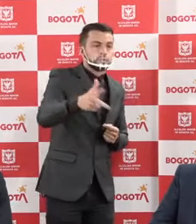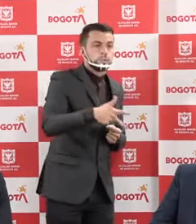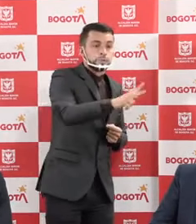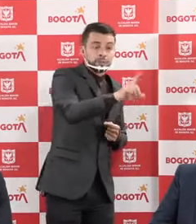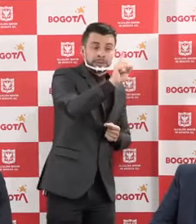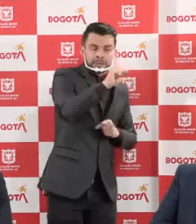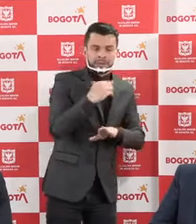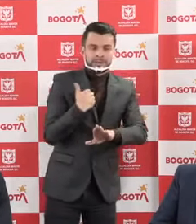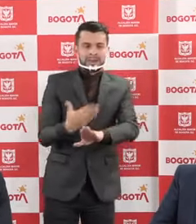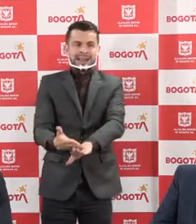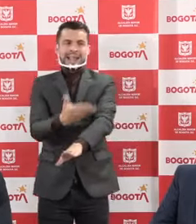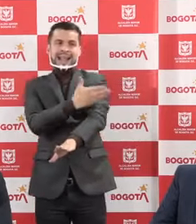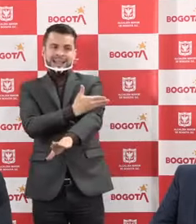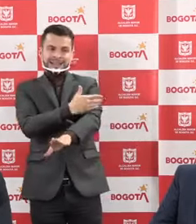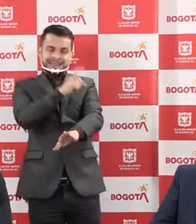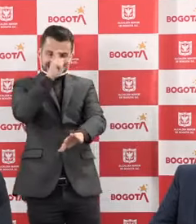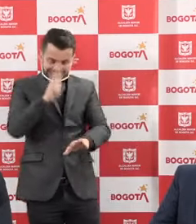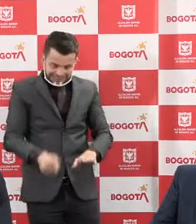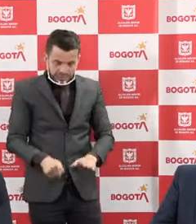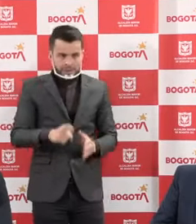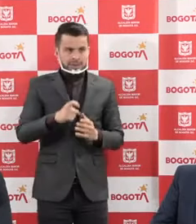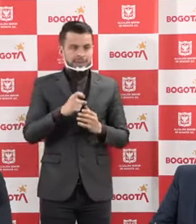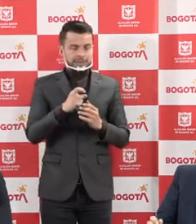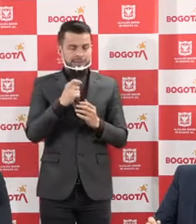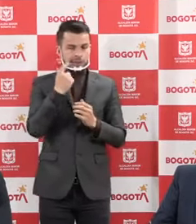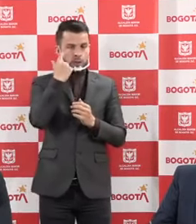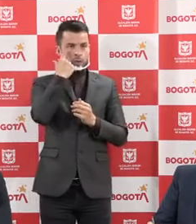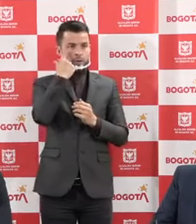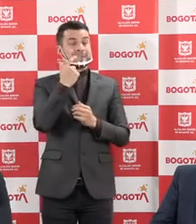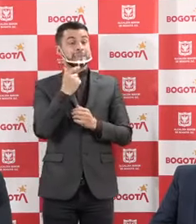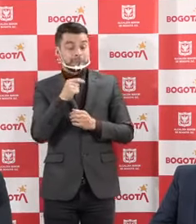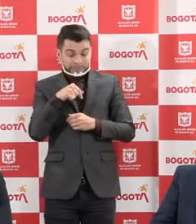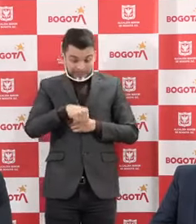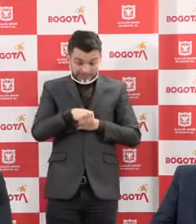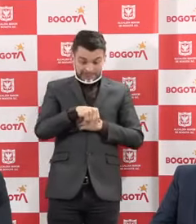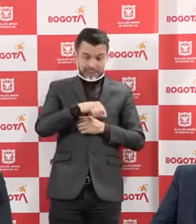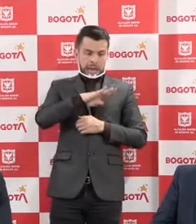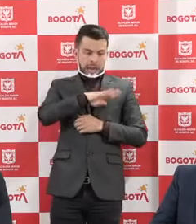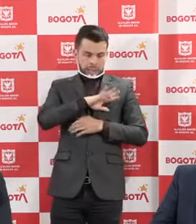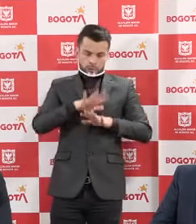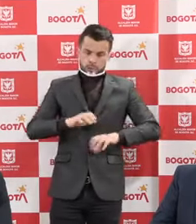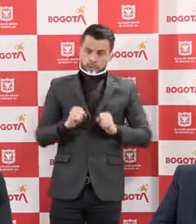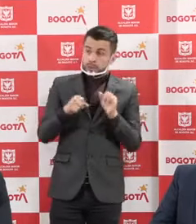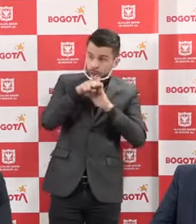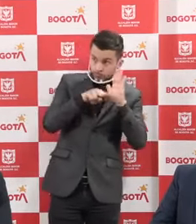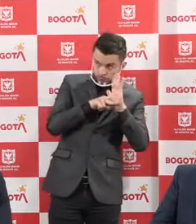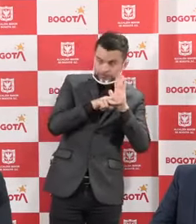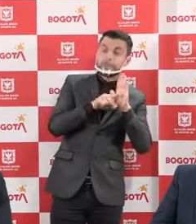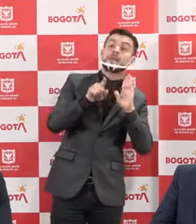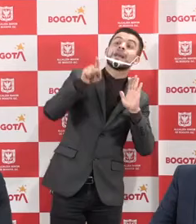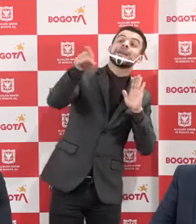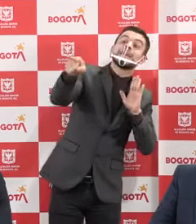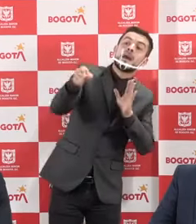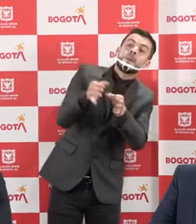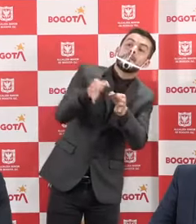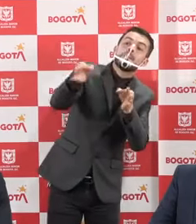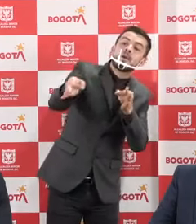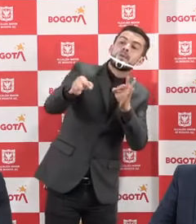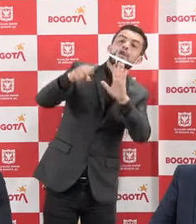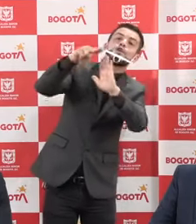tener en cuenta las condiciones y requisitos que el alcalde de ese municipio ha establecido para controlar